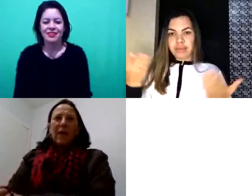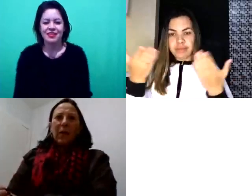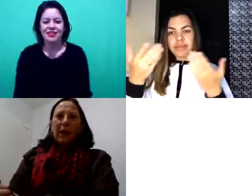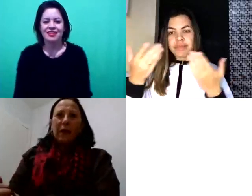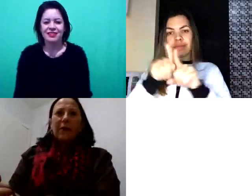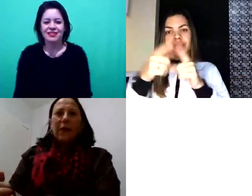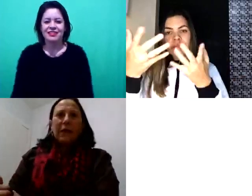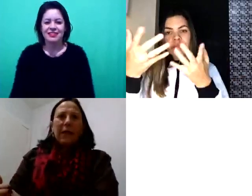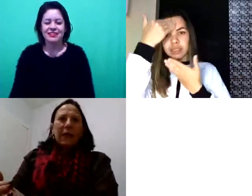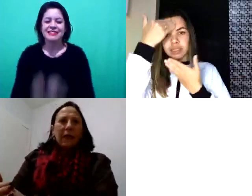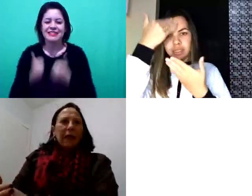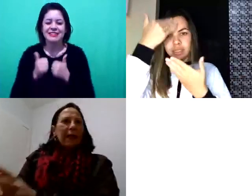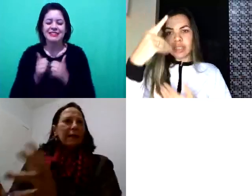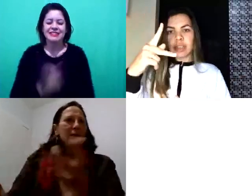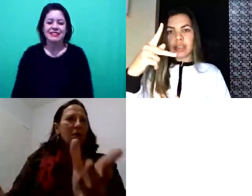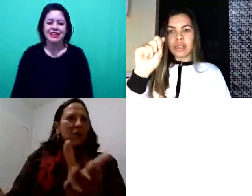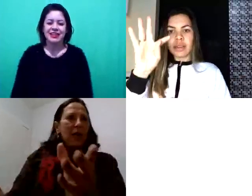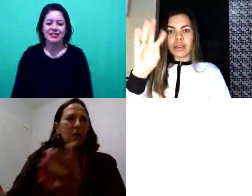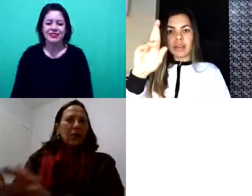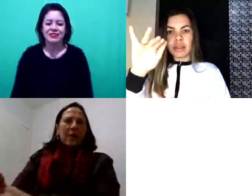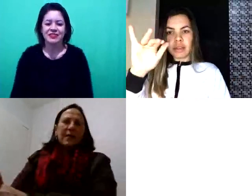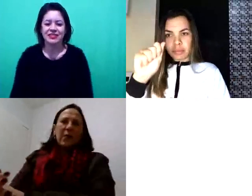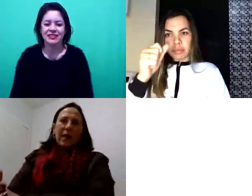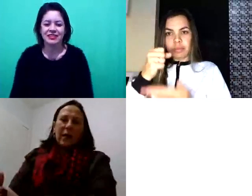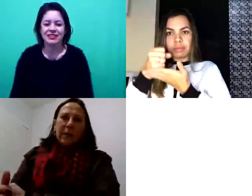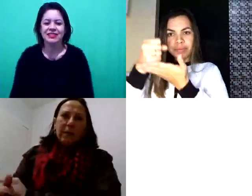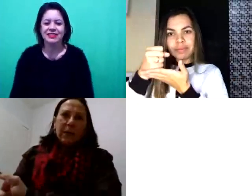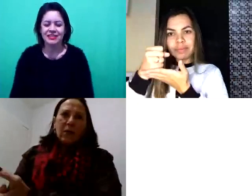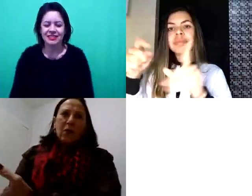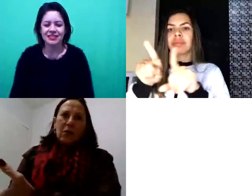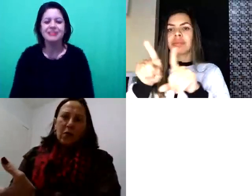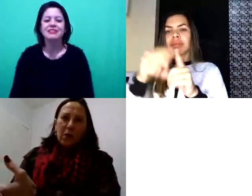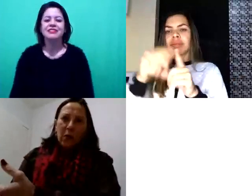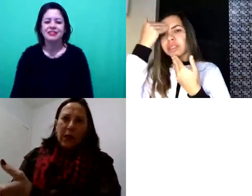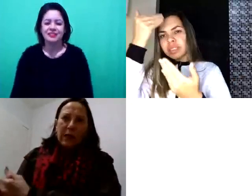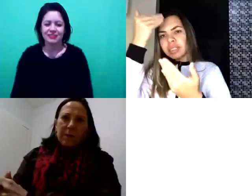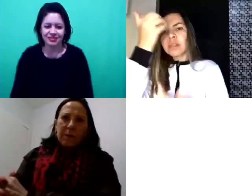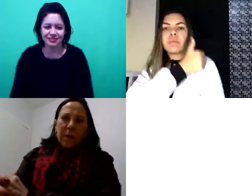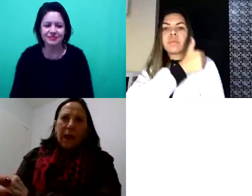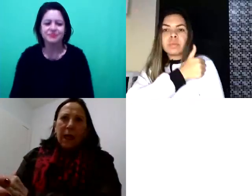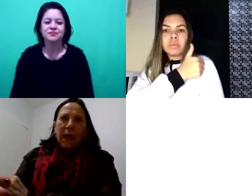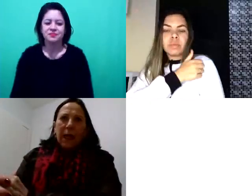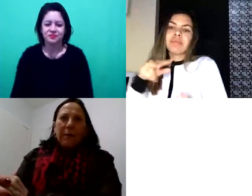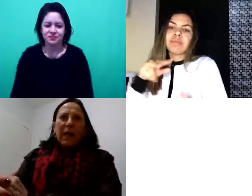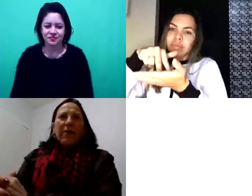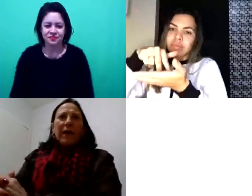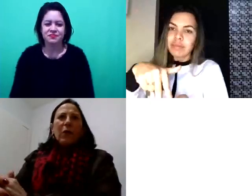nos apoiando, né? Agradecer aos nossos alunos que estão aqui, aos nossos tutores. A minha fala é